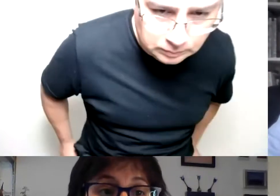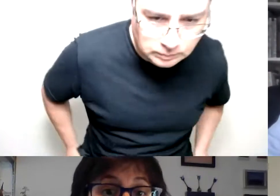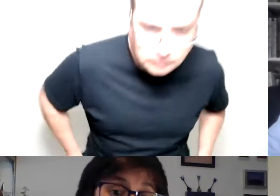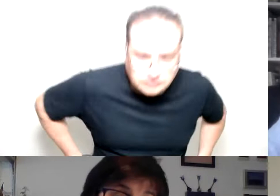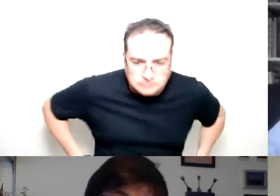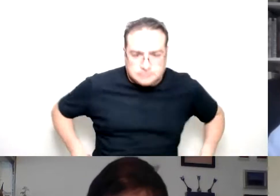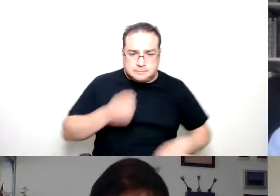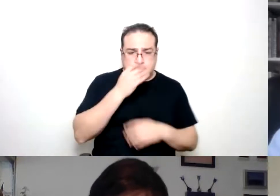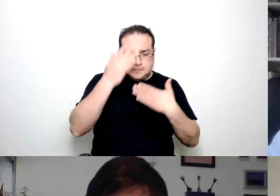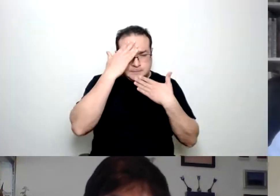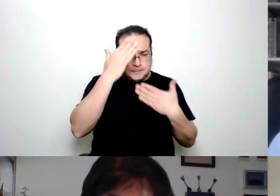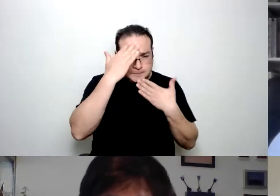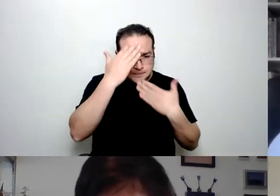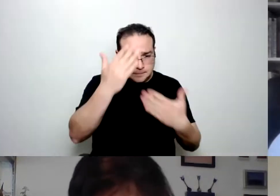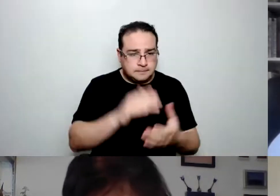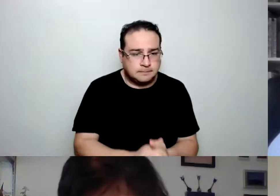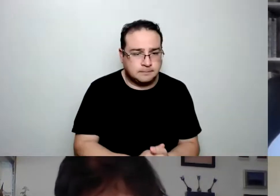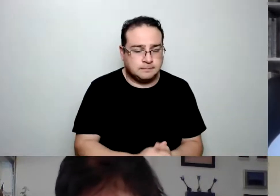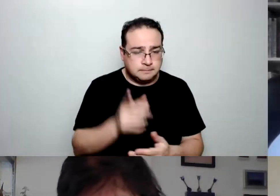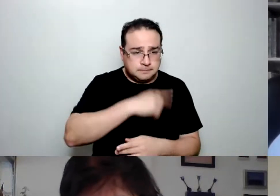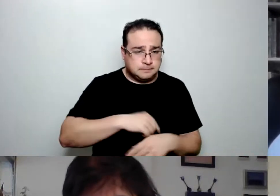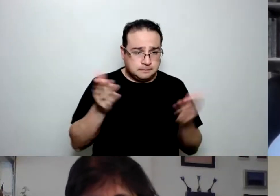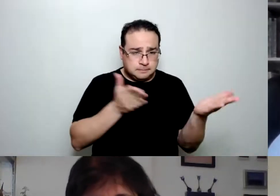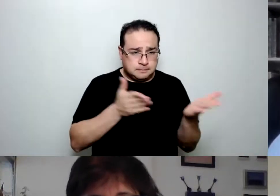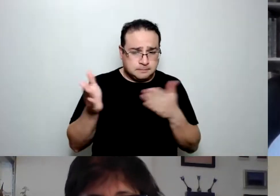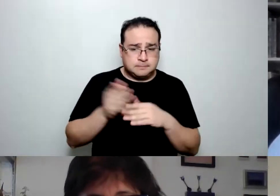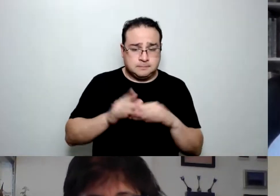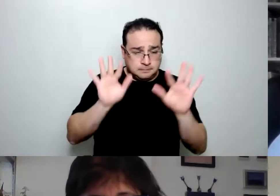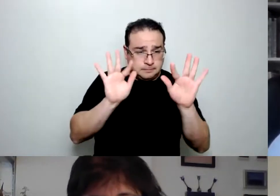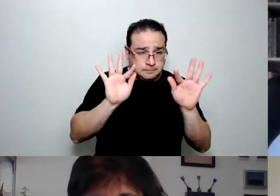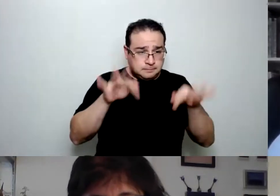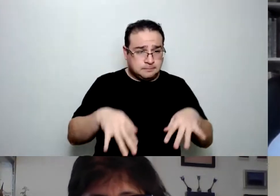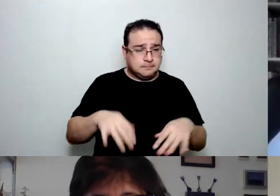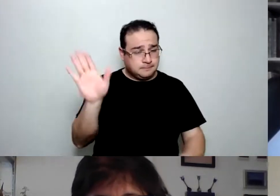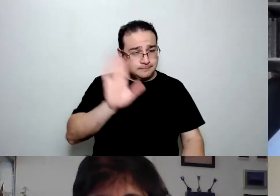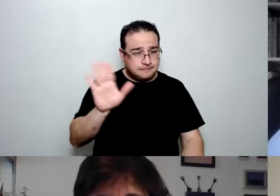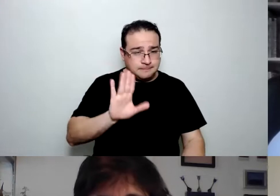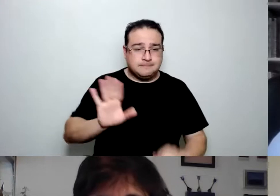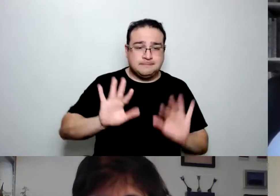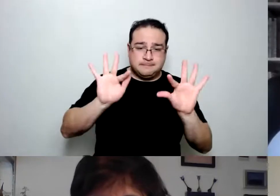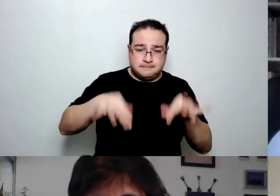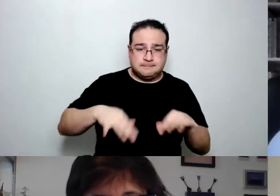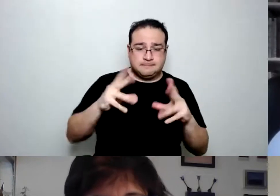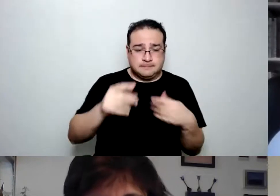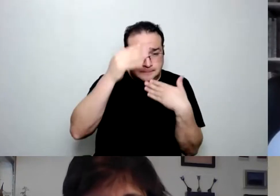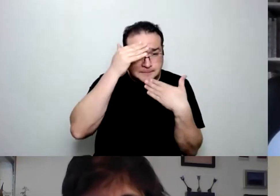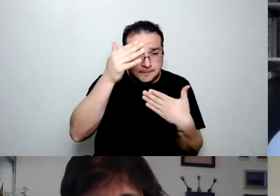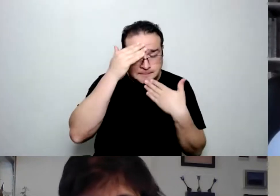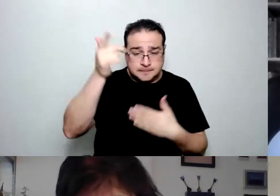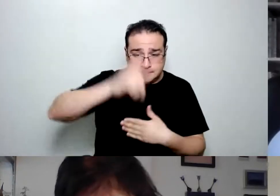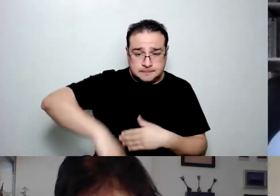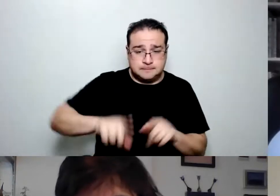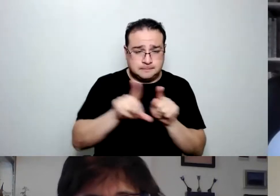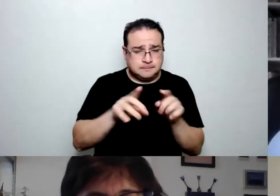Bem, obrigada. A gente vai se encaminhando aqui para a despedida. Queria agradecer novamente ao